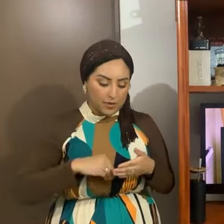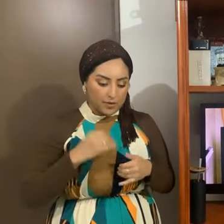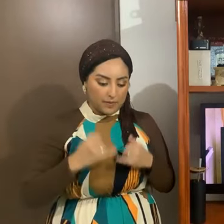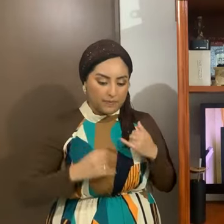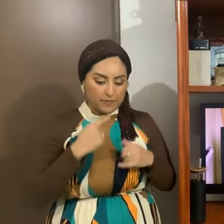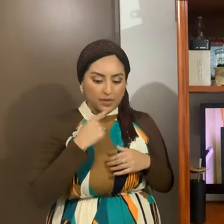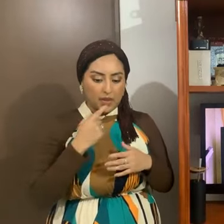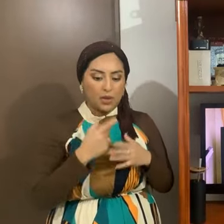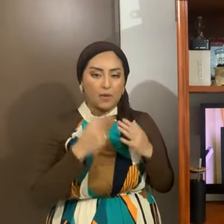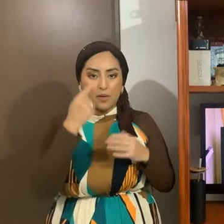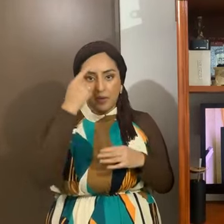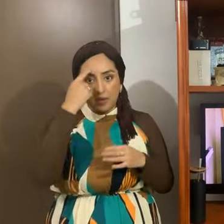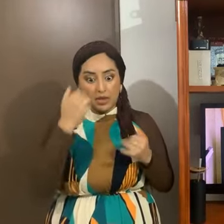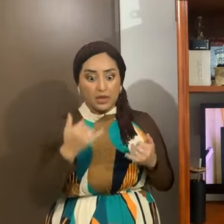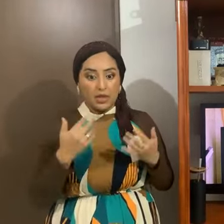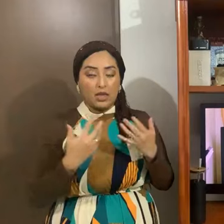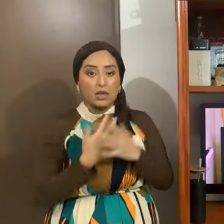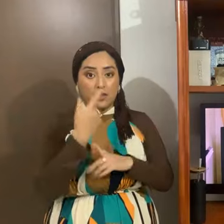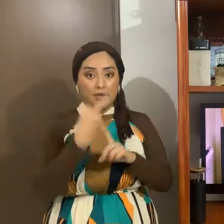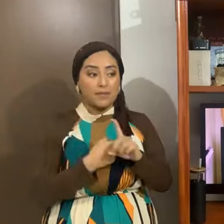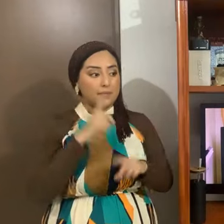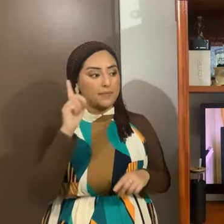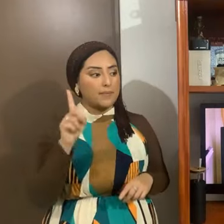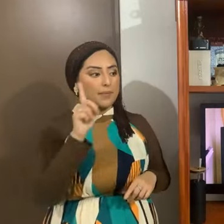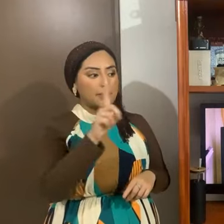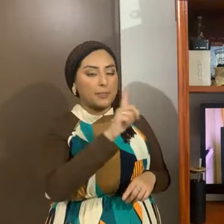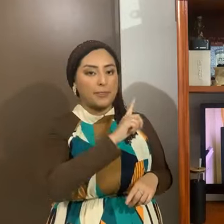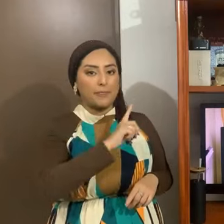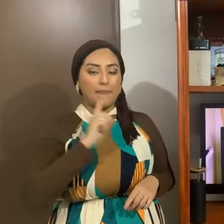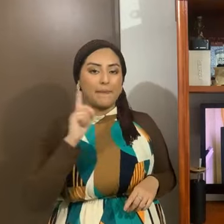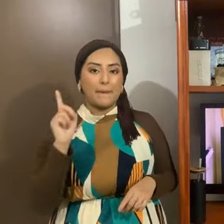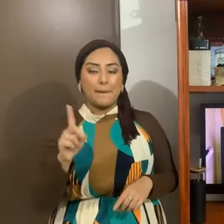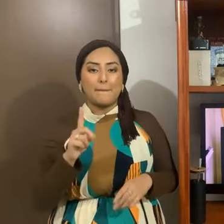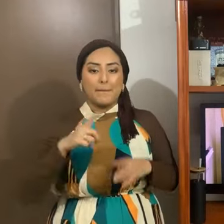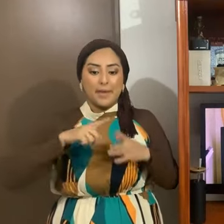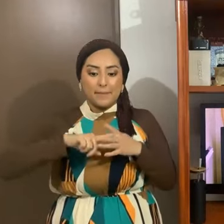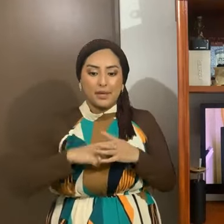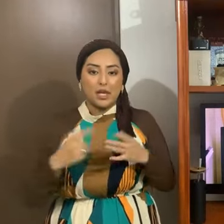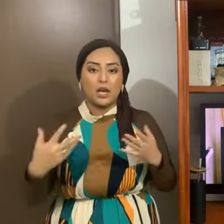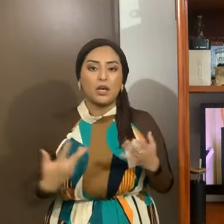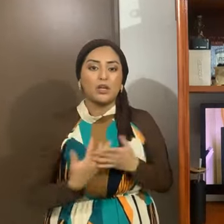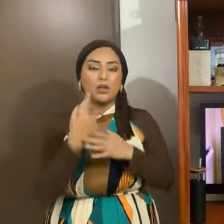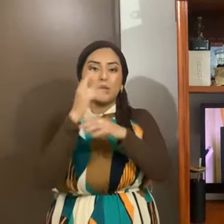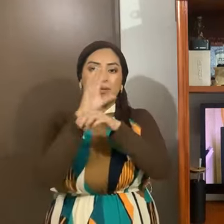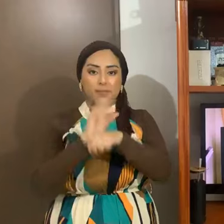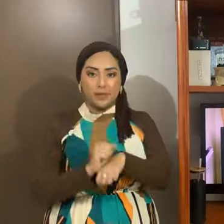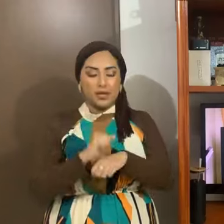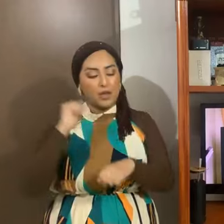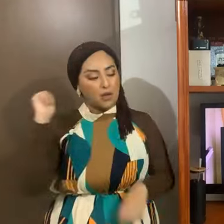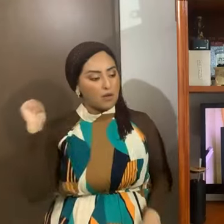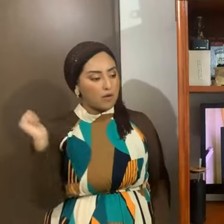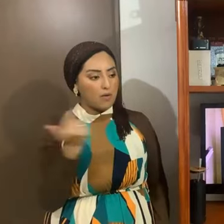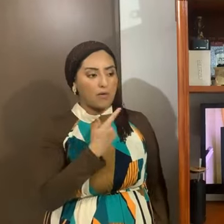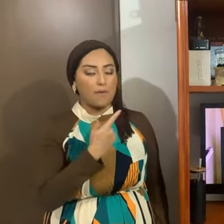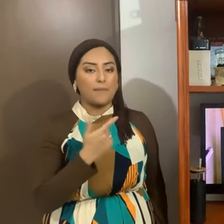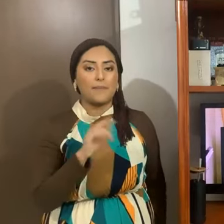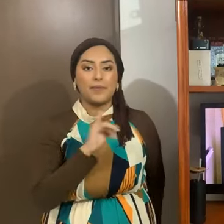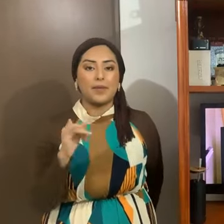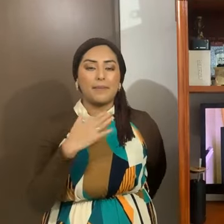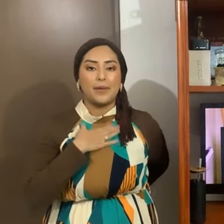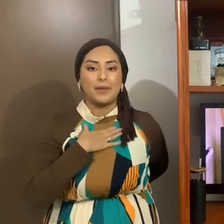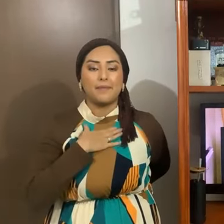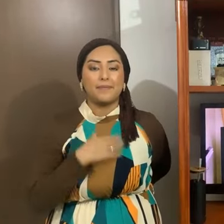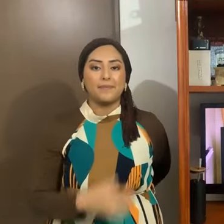apuntes. ¿Qué les parece si en este Rosh Hodesh cada uno de nosotros comienza un nuevo hábito? Todos, hasta yo